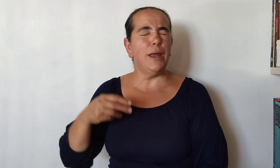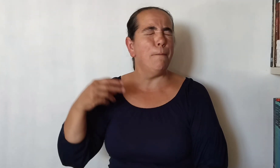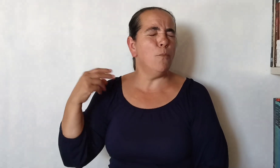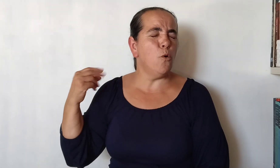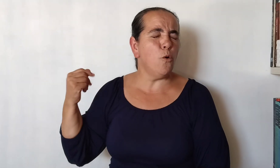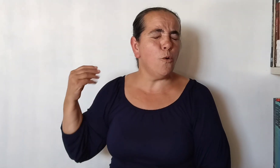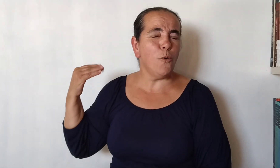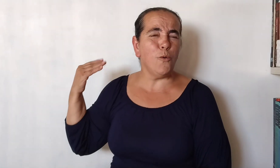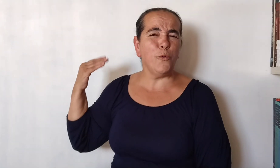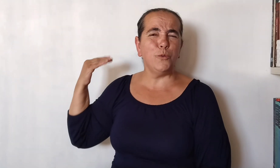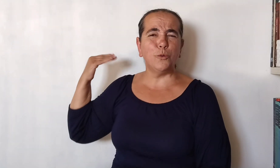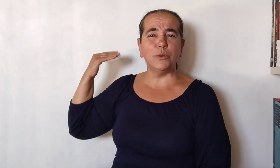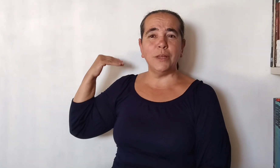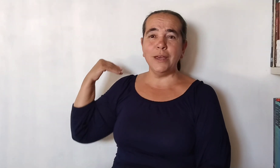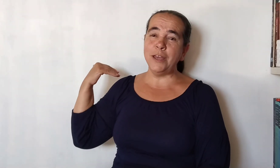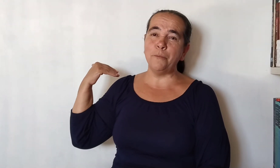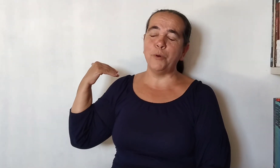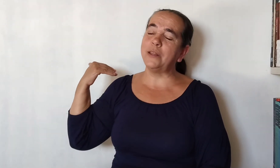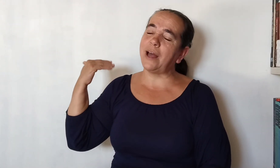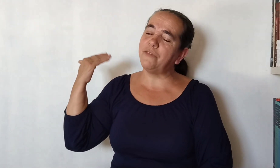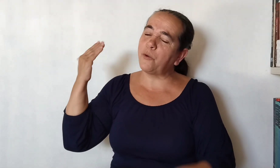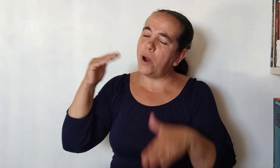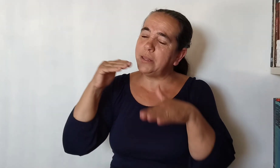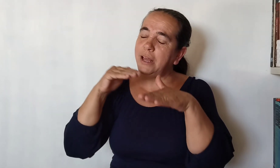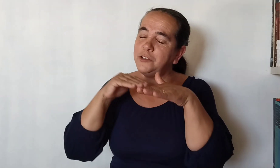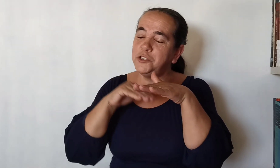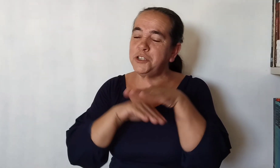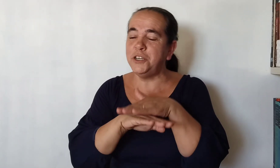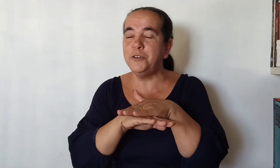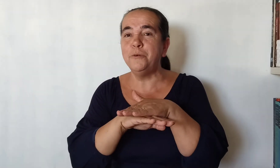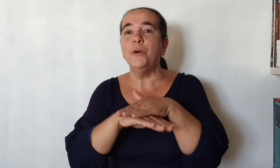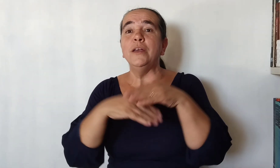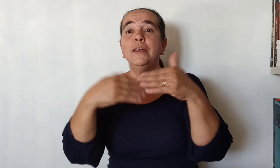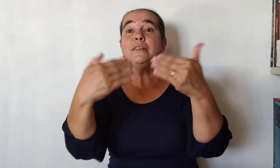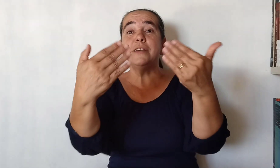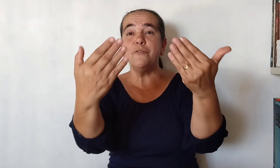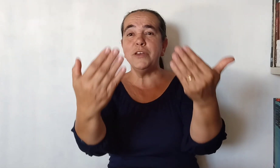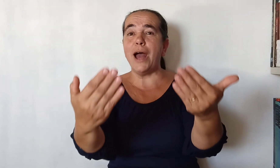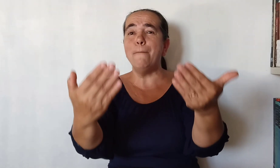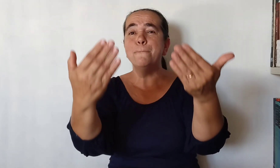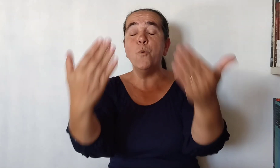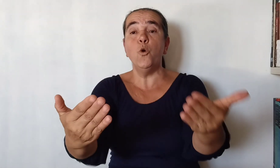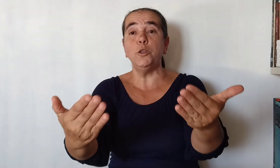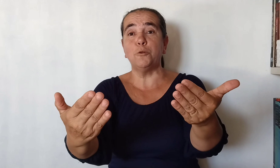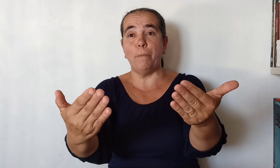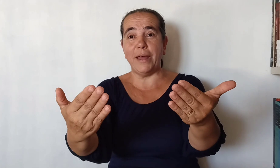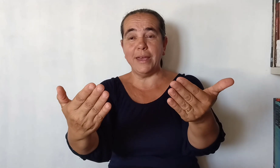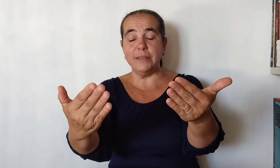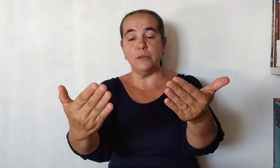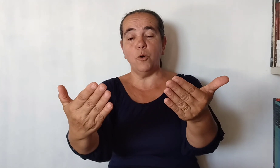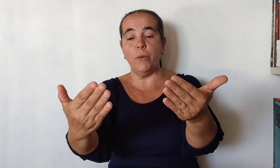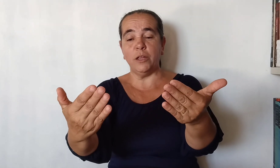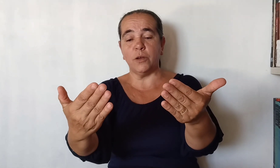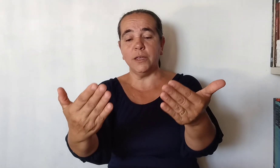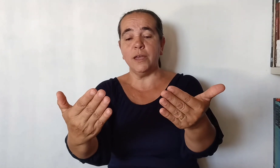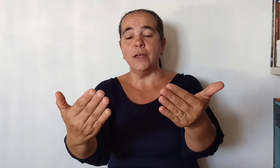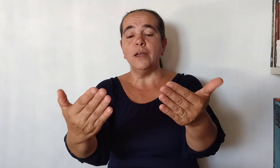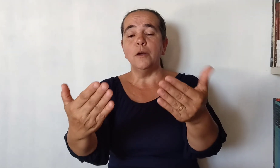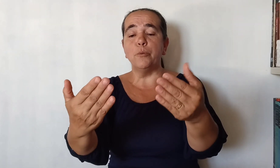há muito tempo, ele estava guardadinho e servirá muito para esse momento aqui,